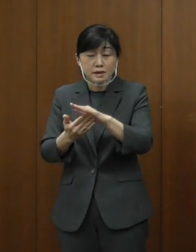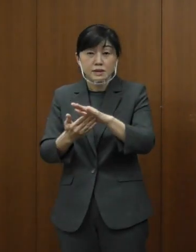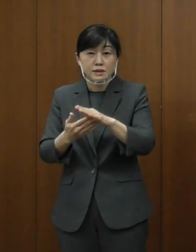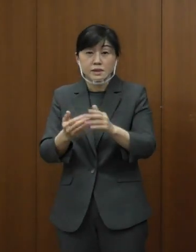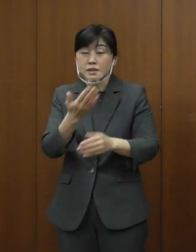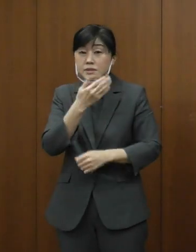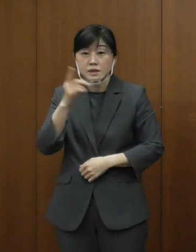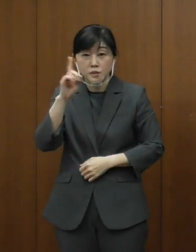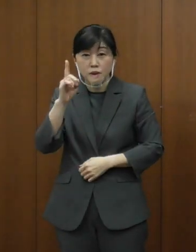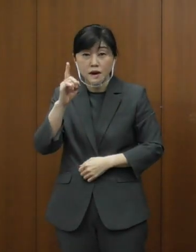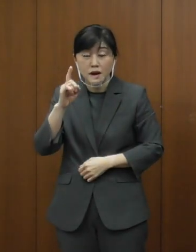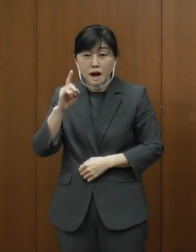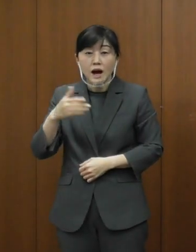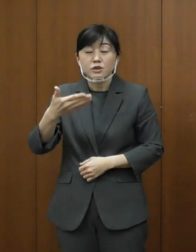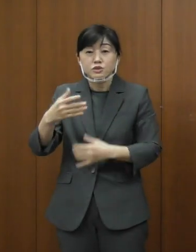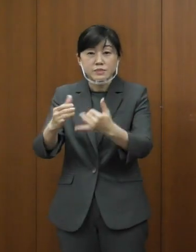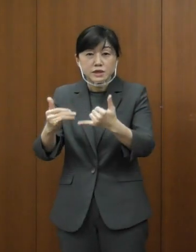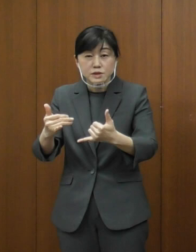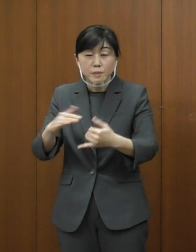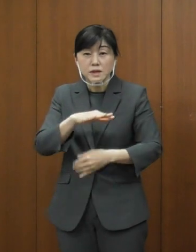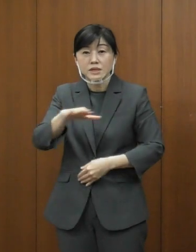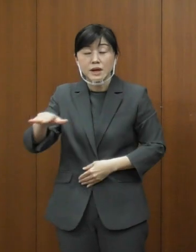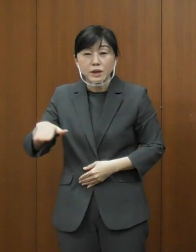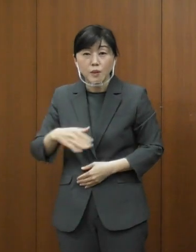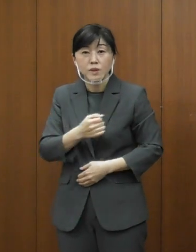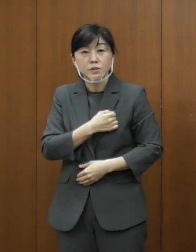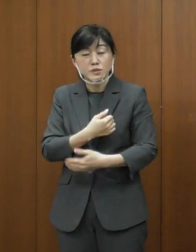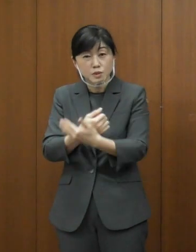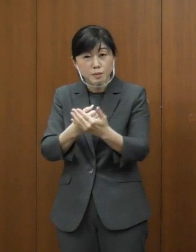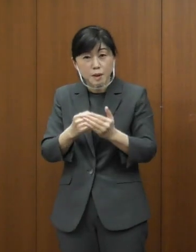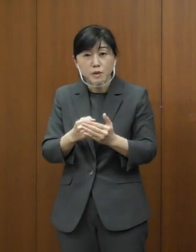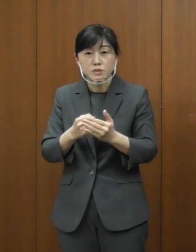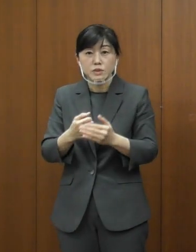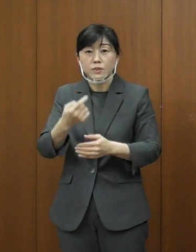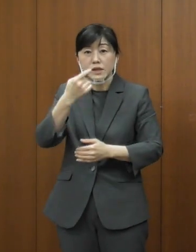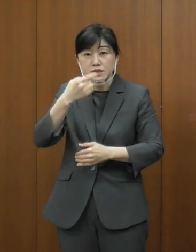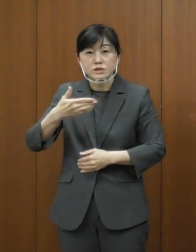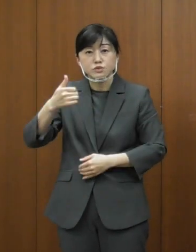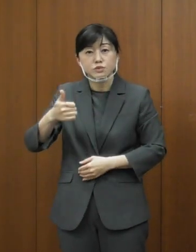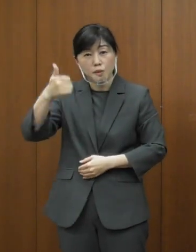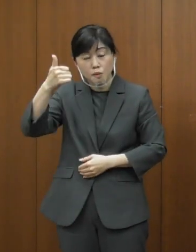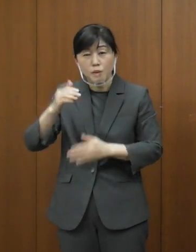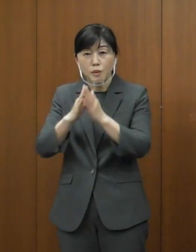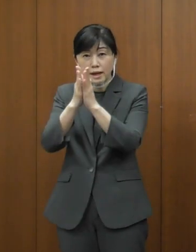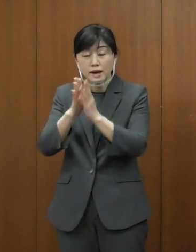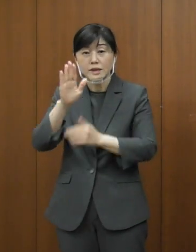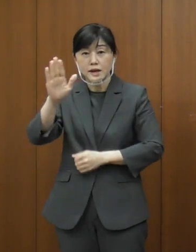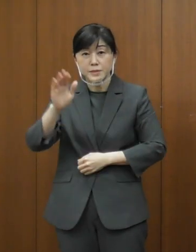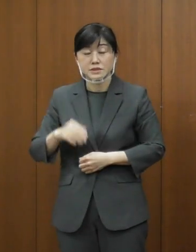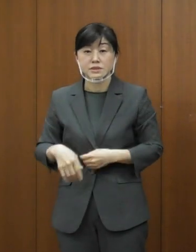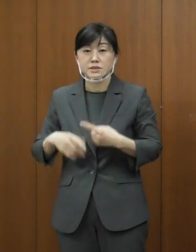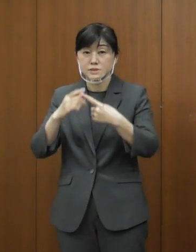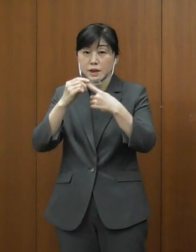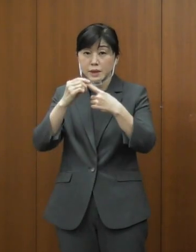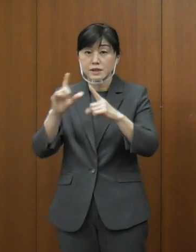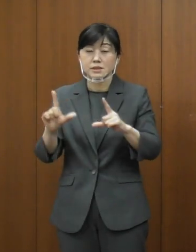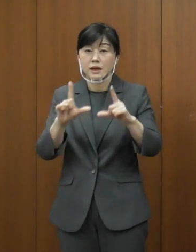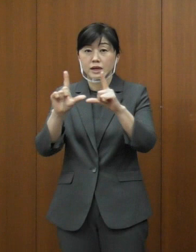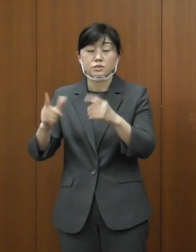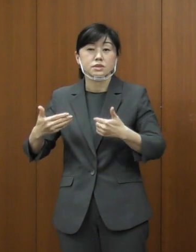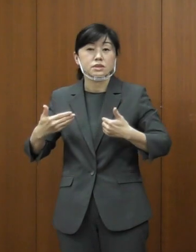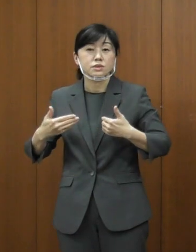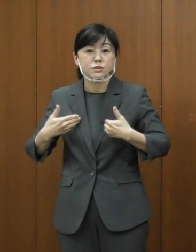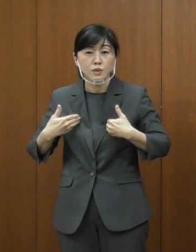る区長として区民の皆さんにお願いがあります。1番目、生活に必要